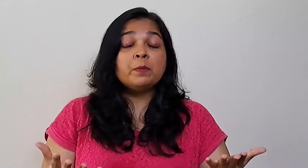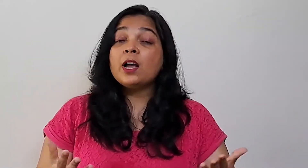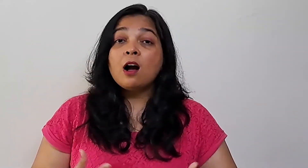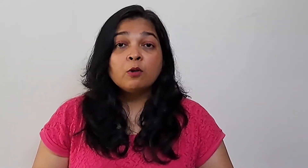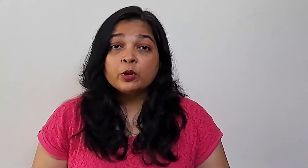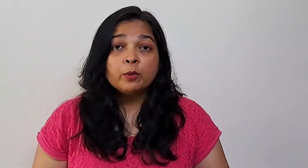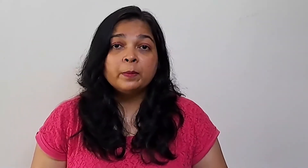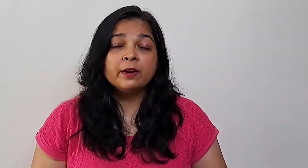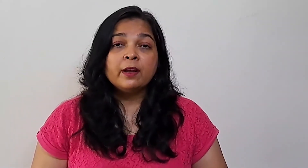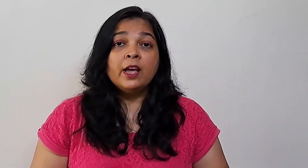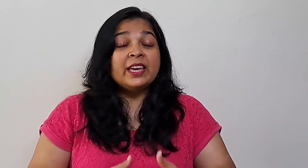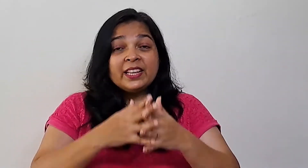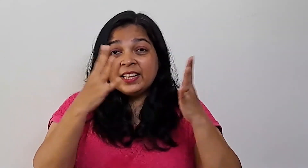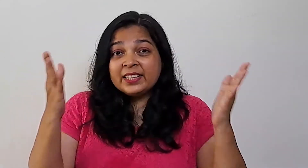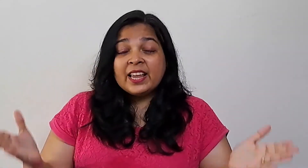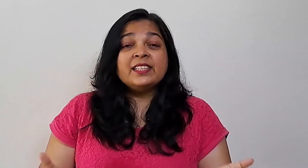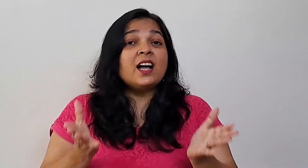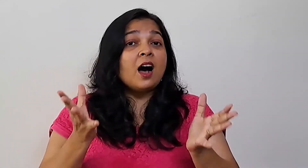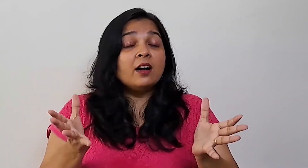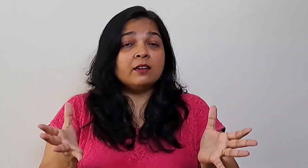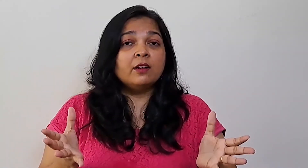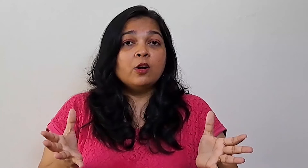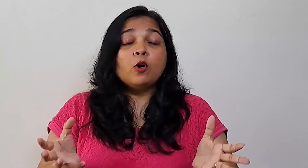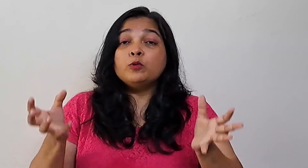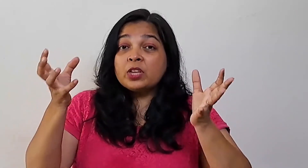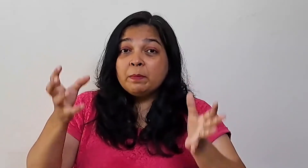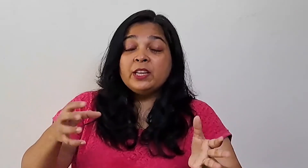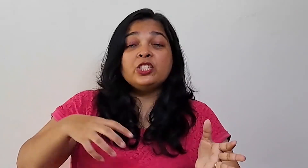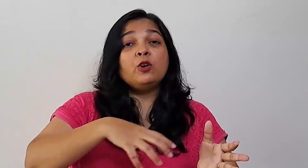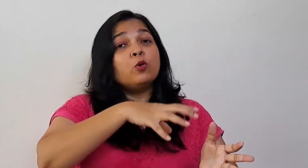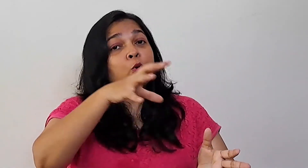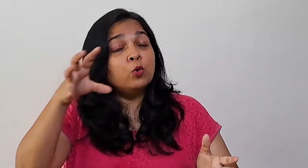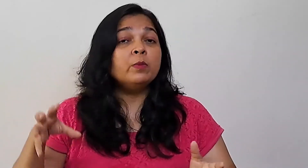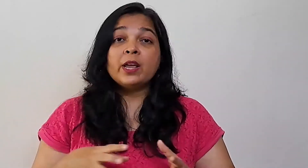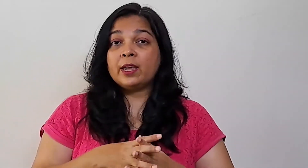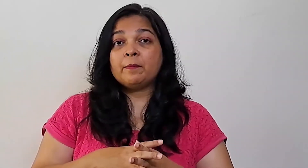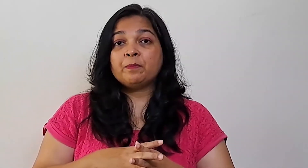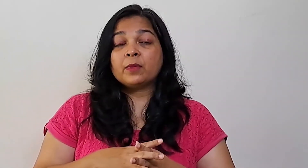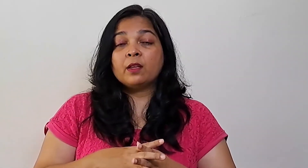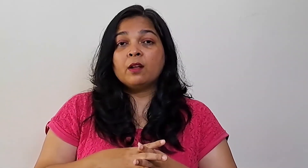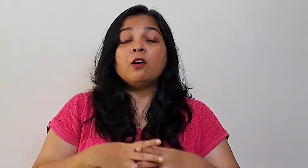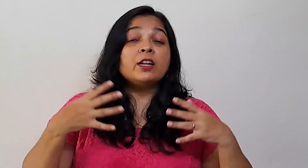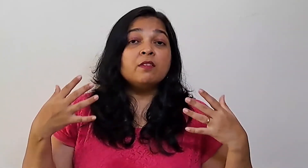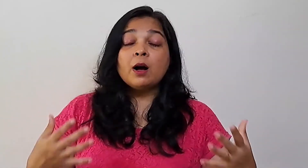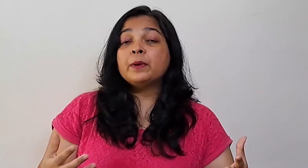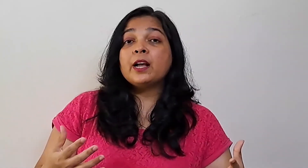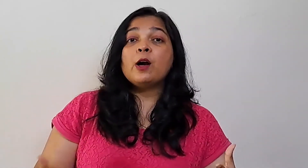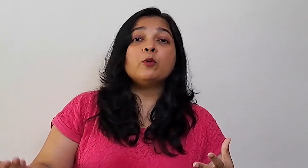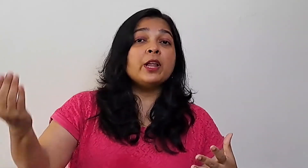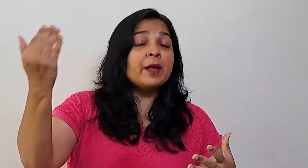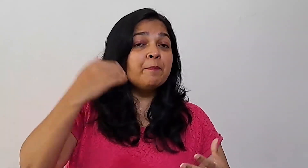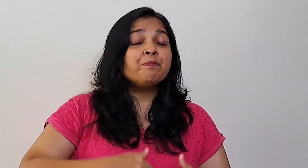विश्वास नहीं हो रहा सी अपनी अखां दे उत्ते कि इन्नी तेज अग दे विच ओ घूम रहे आ। राजा